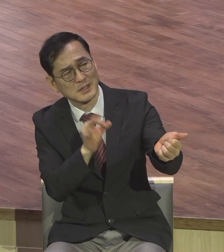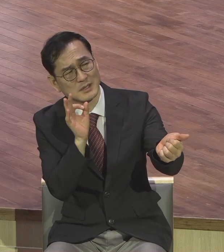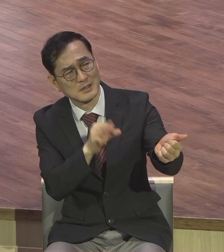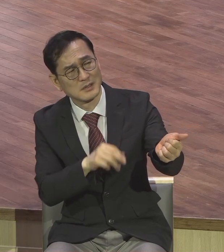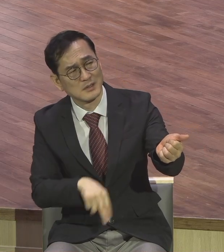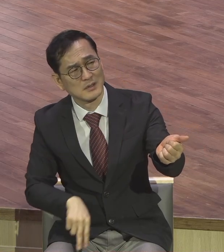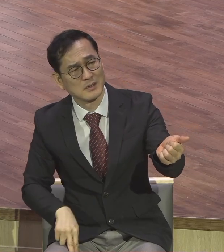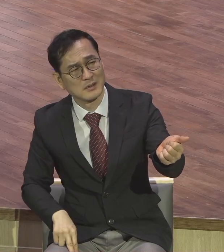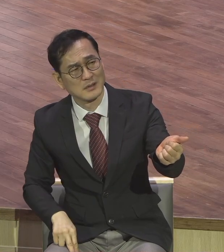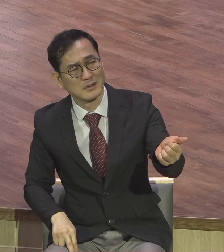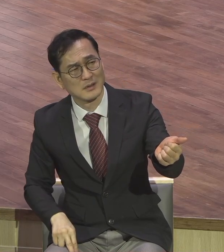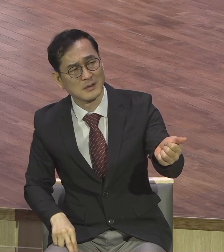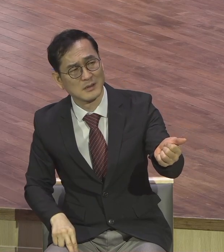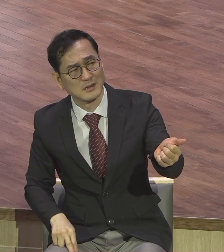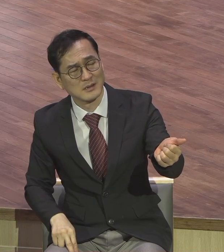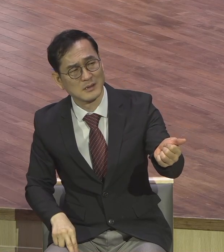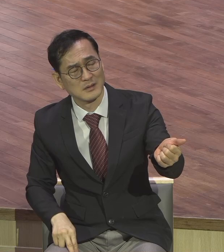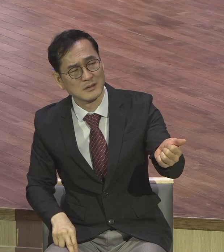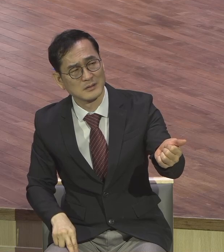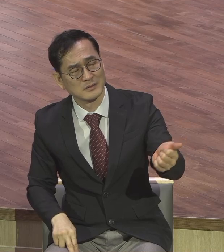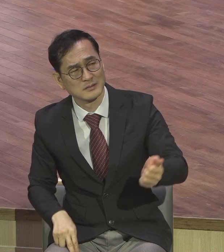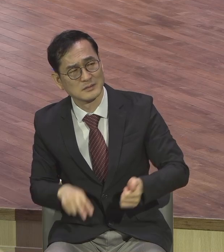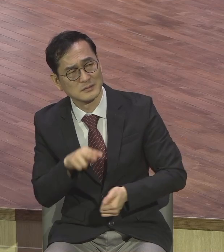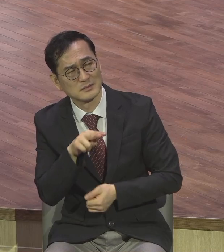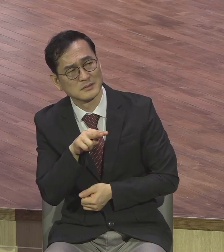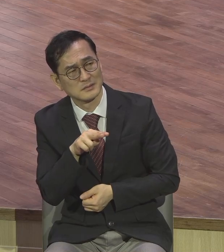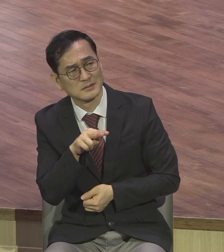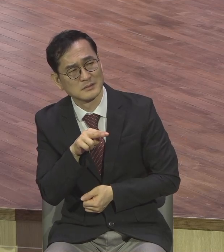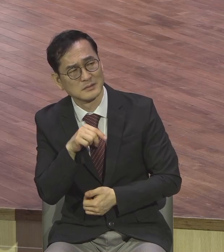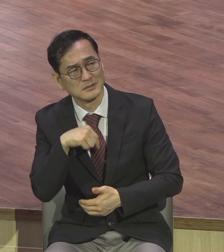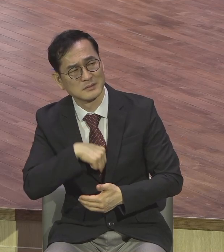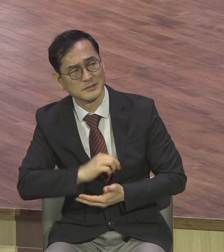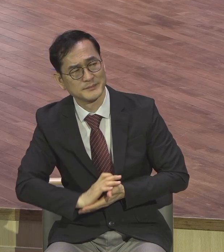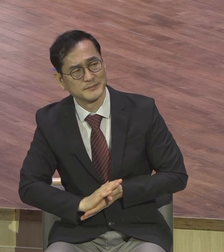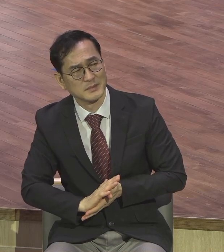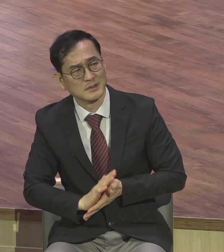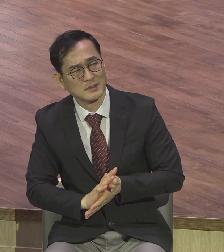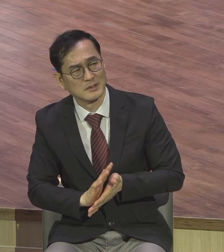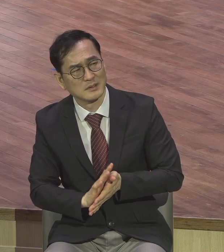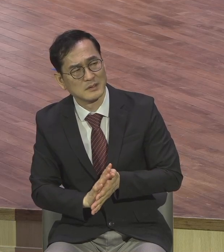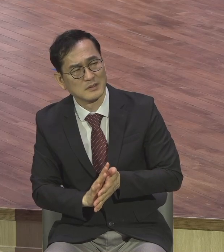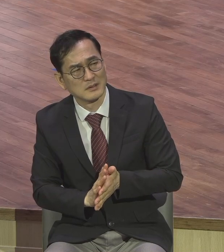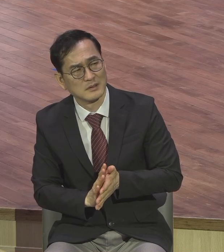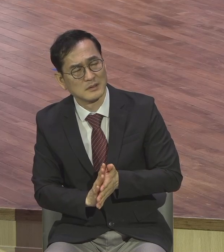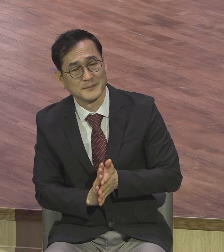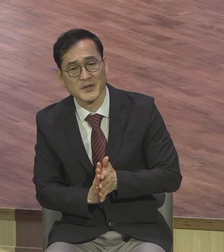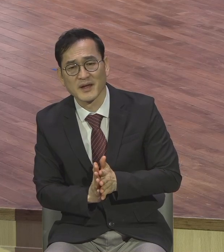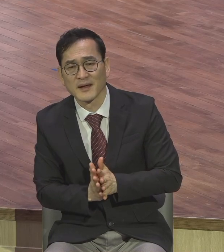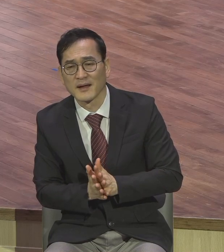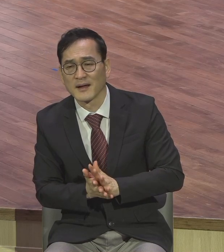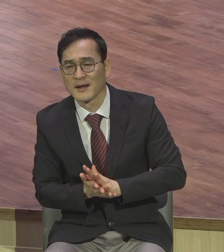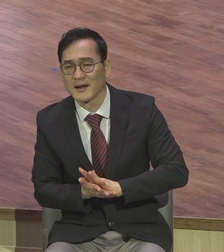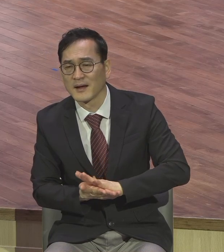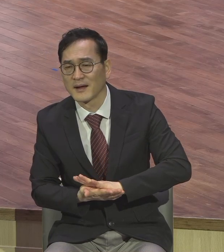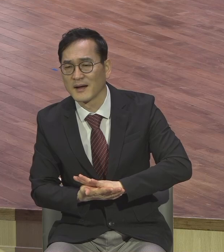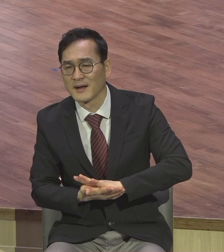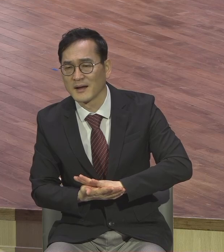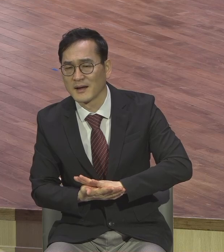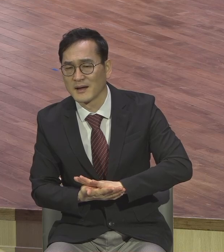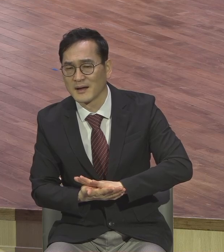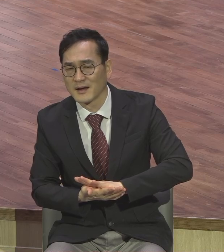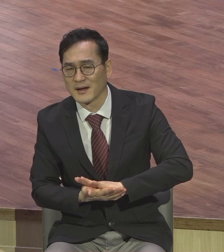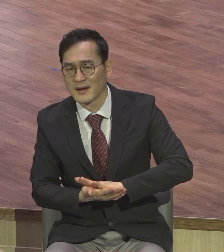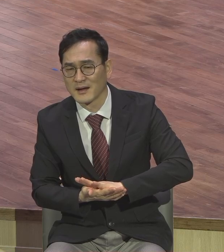보았어요. 이 과정들을 쫙 지켜보면서 이 마음속에 변화가 온 겁니다. 확신이 온 겁니다.